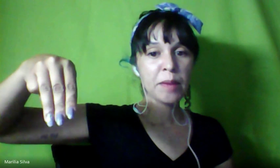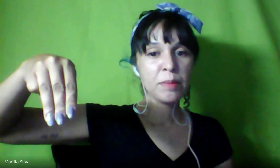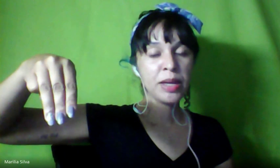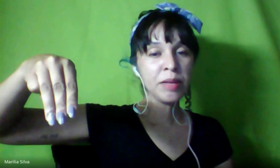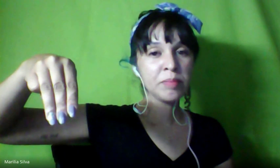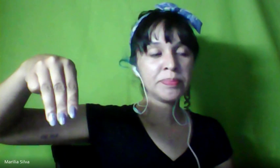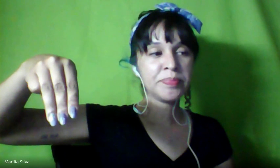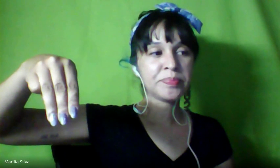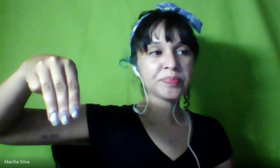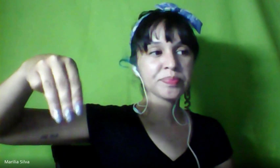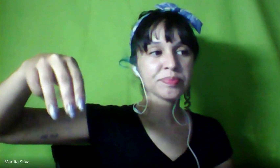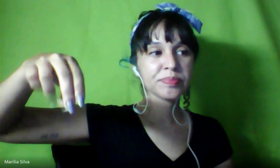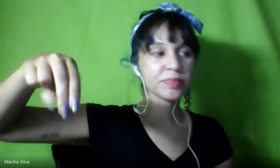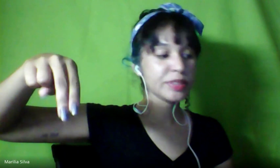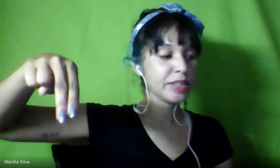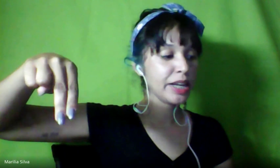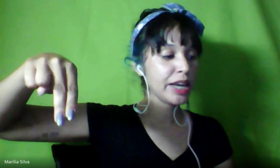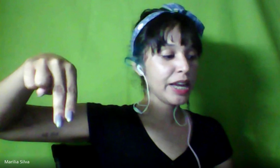M,